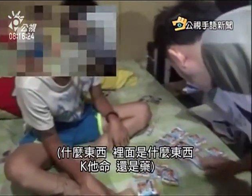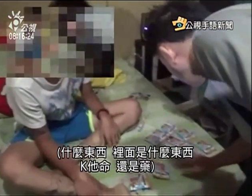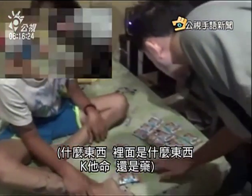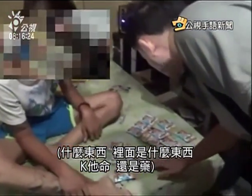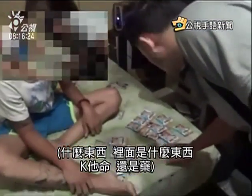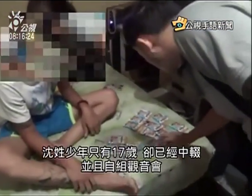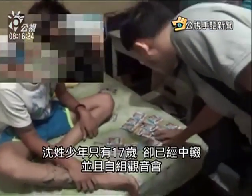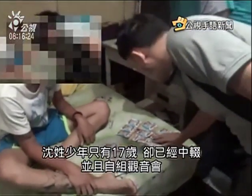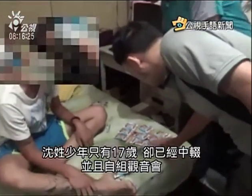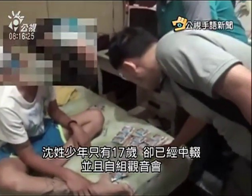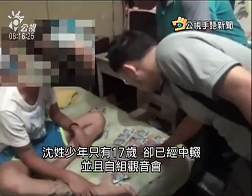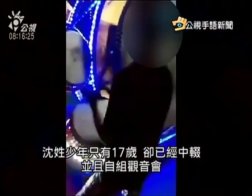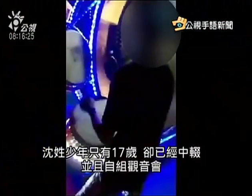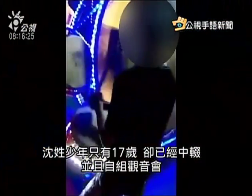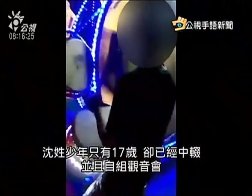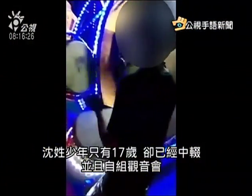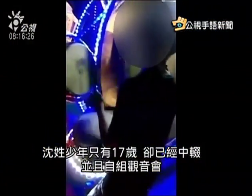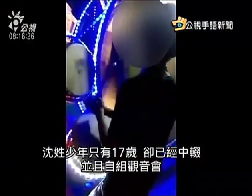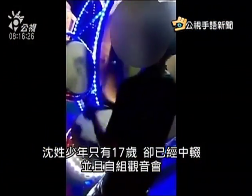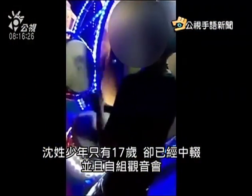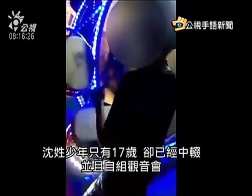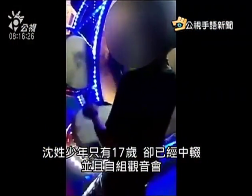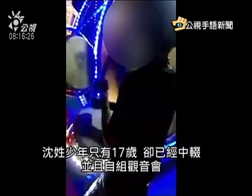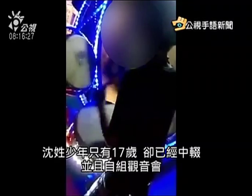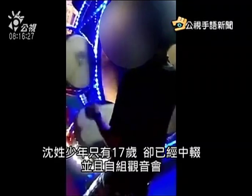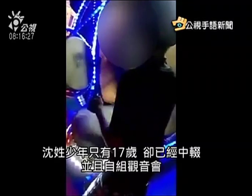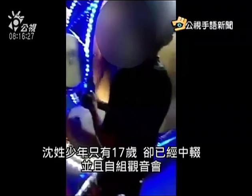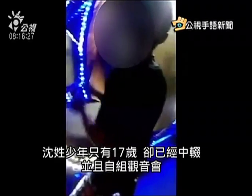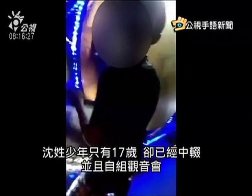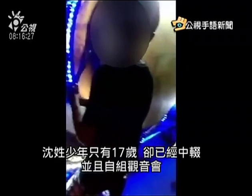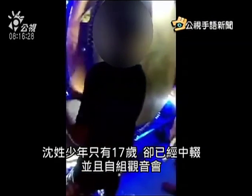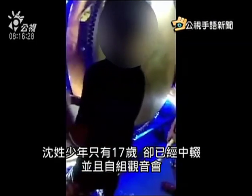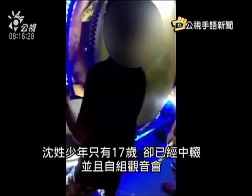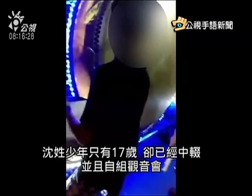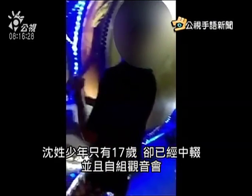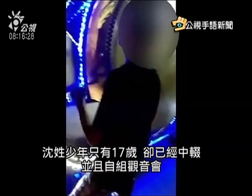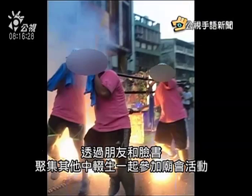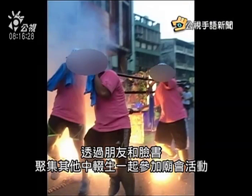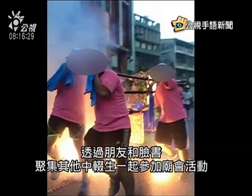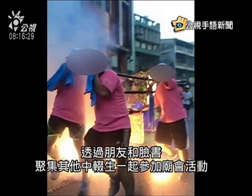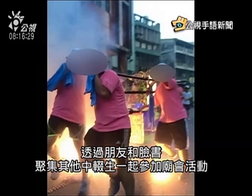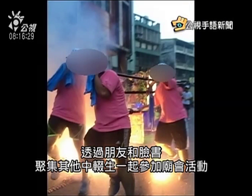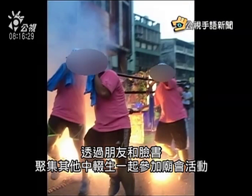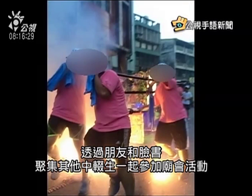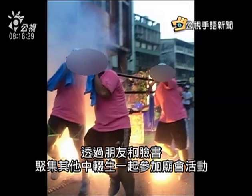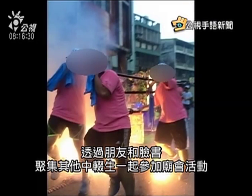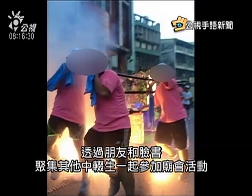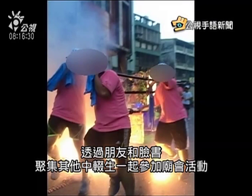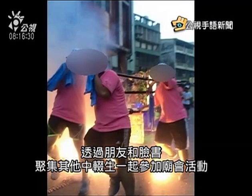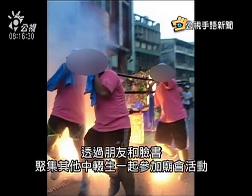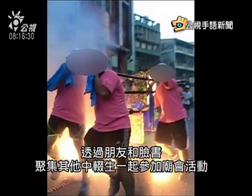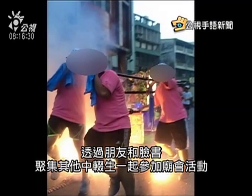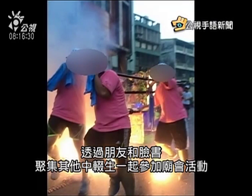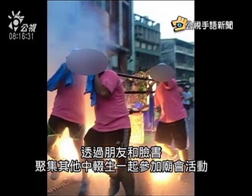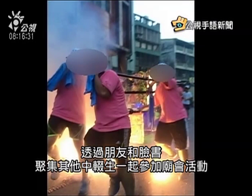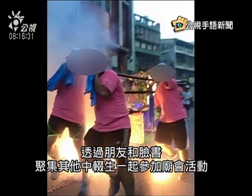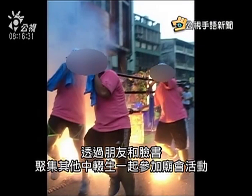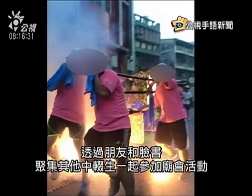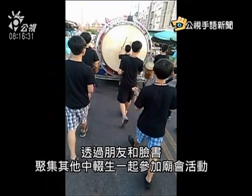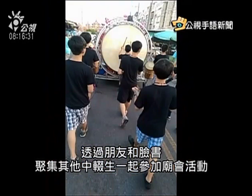沈姓少年只有17岁，却已经中辍，并且自组观音会，透过朋友和脸书聚集其他中辍生一起参加庙会活